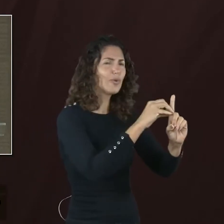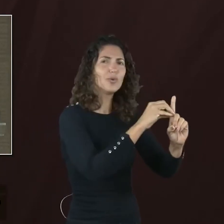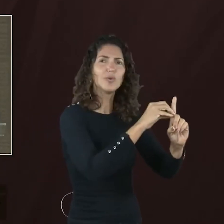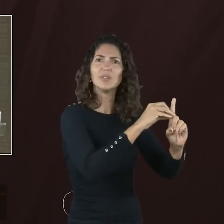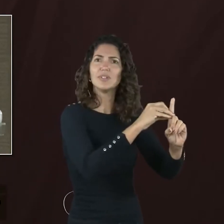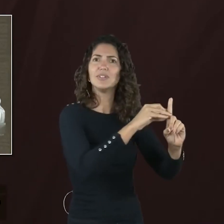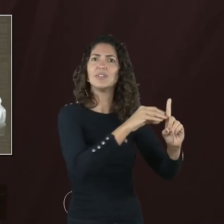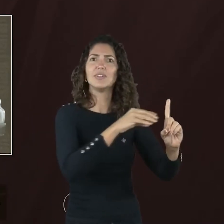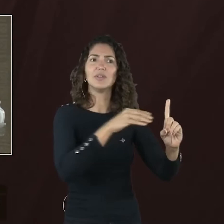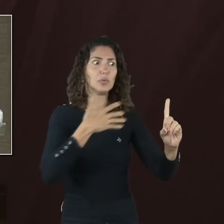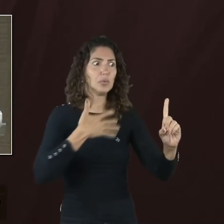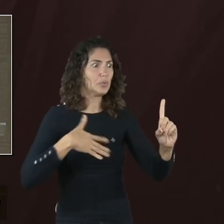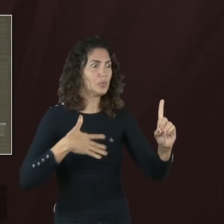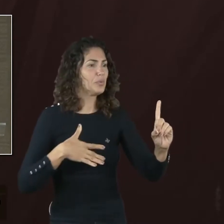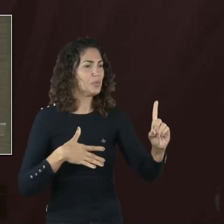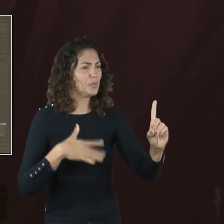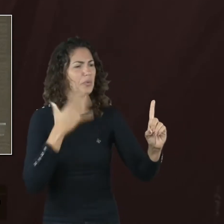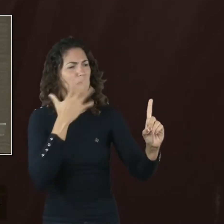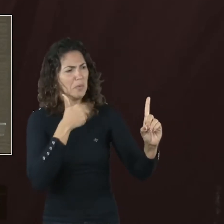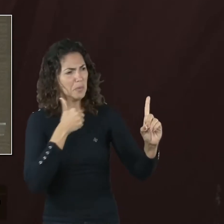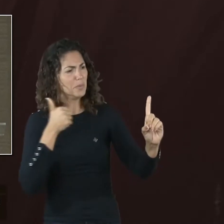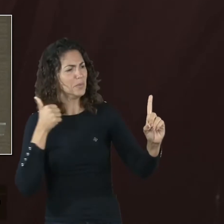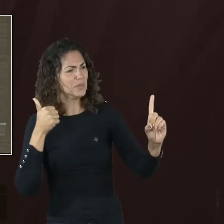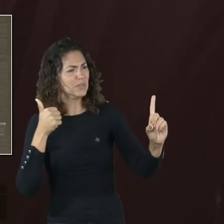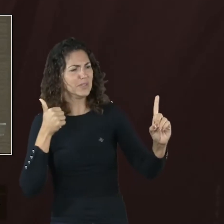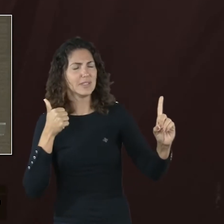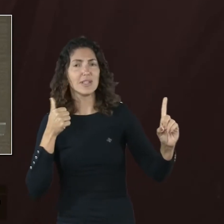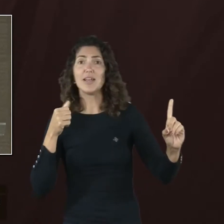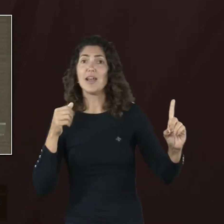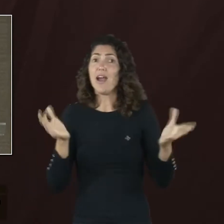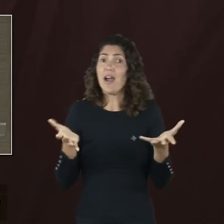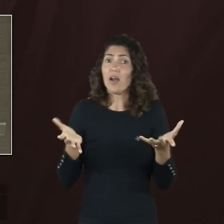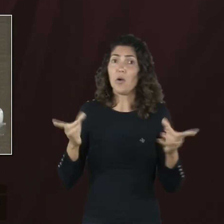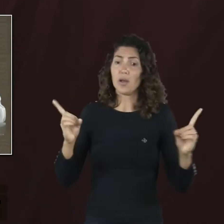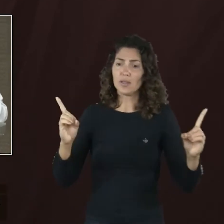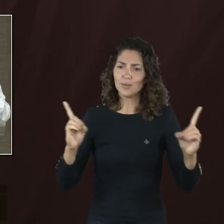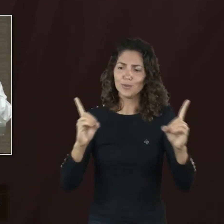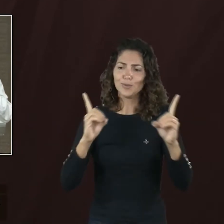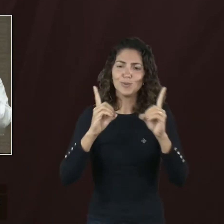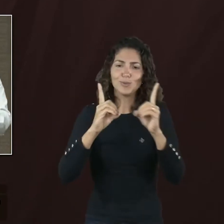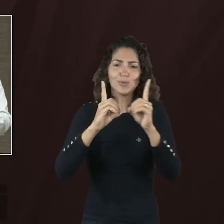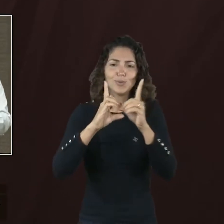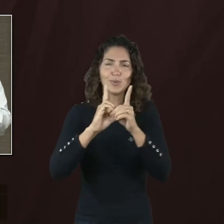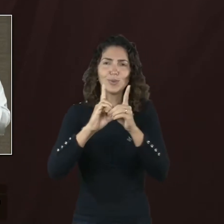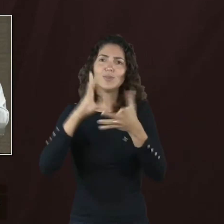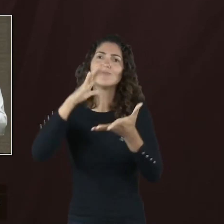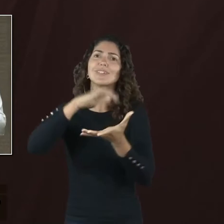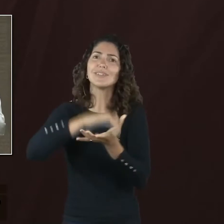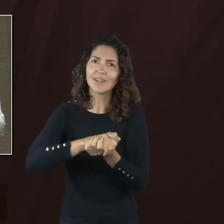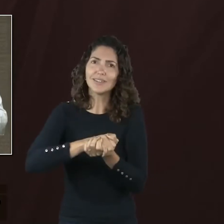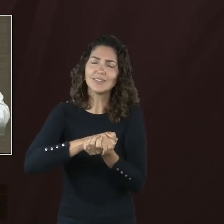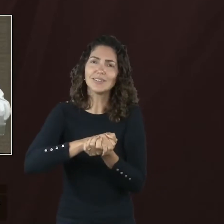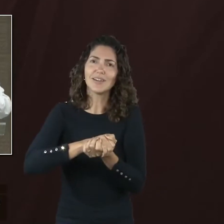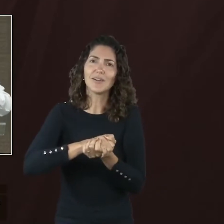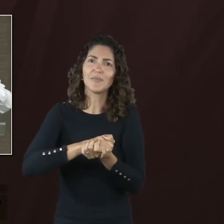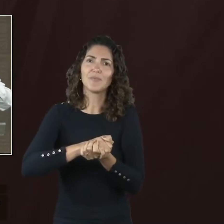mulher, tornando-se os dois uma só carne. Irmãos, por isso que não podia se